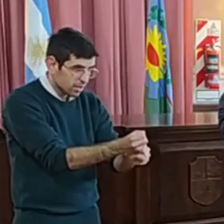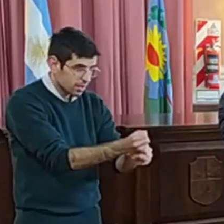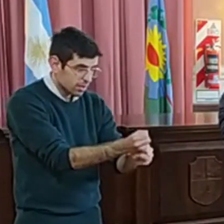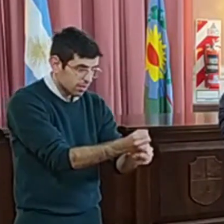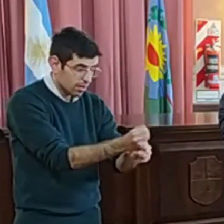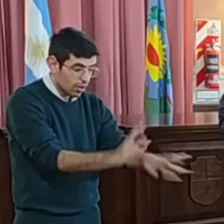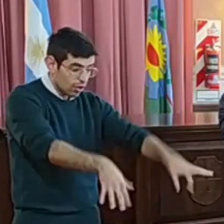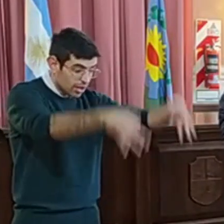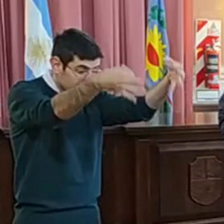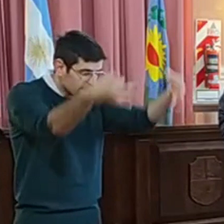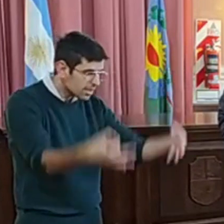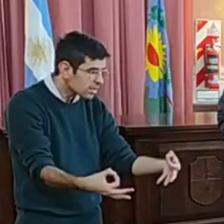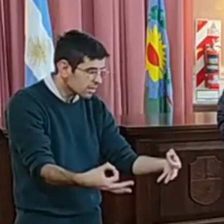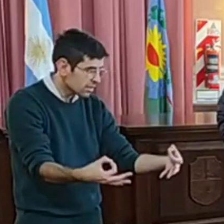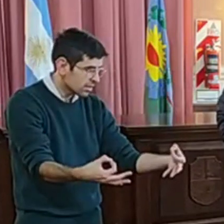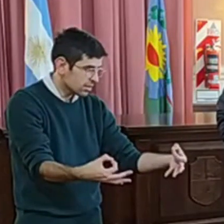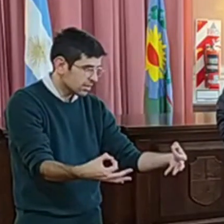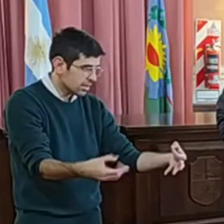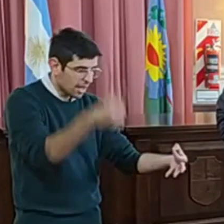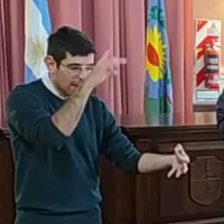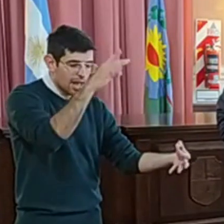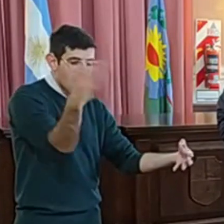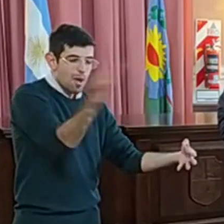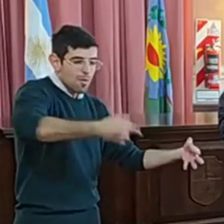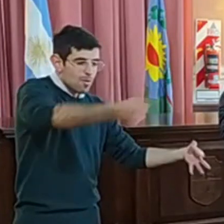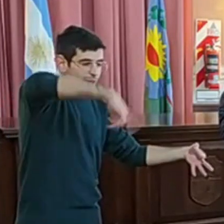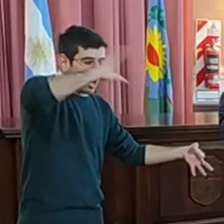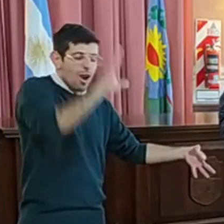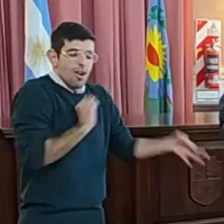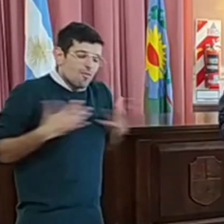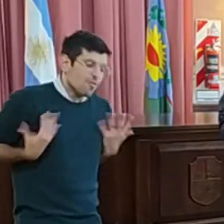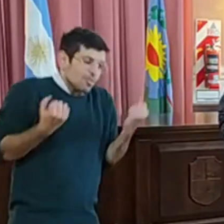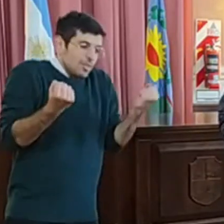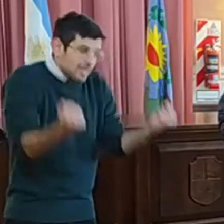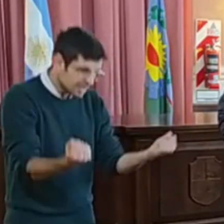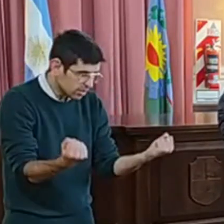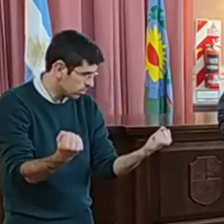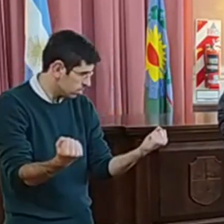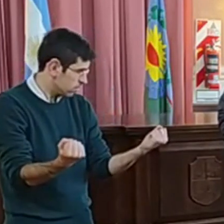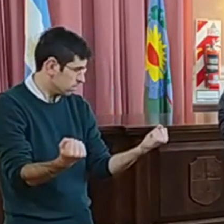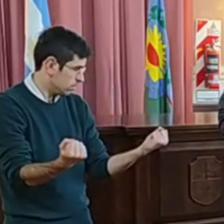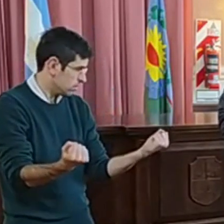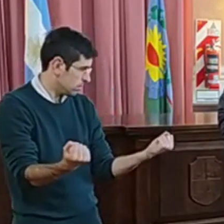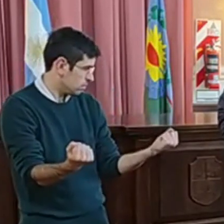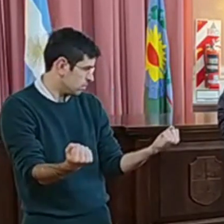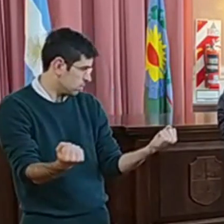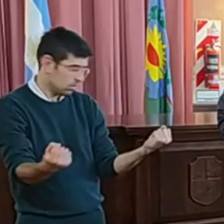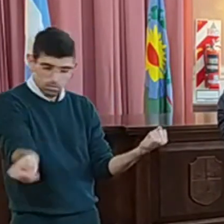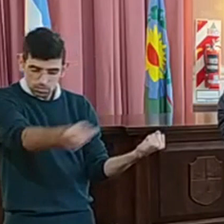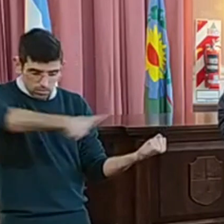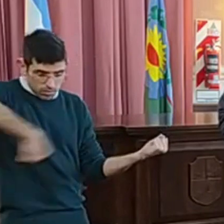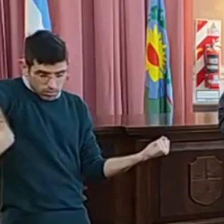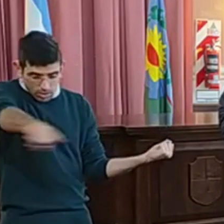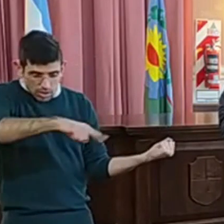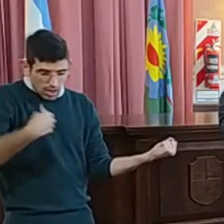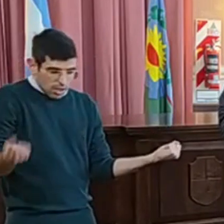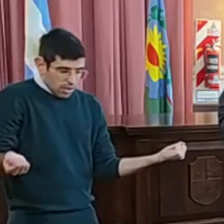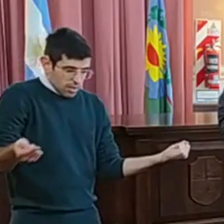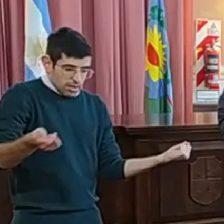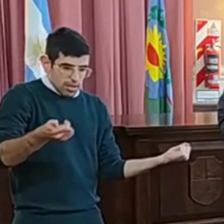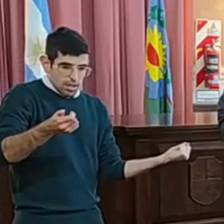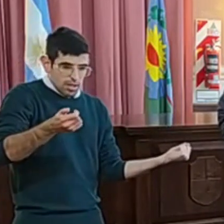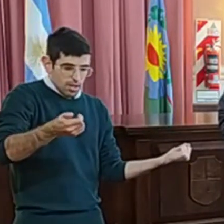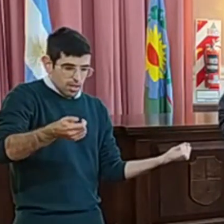se obtiene a través del esfuerzo. Somos el resultado de corrientes de inmigrantes que